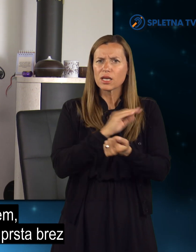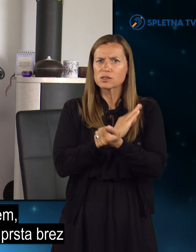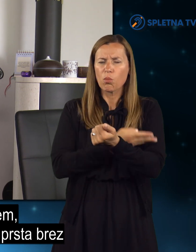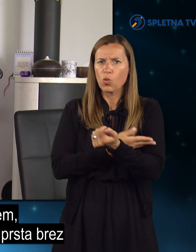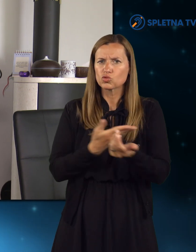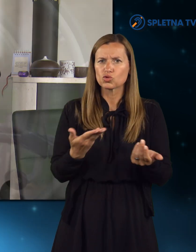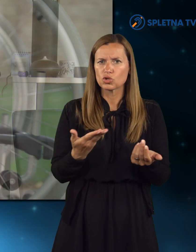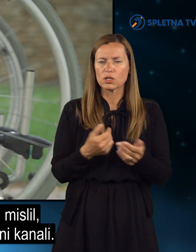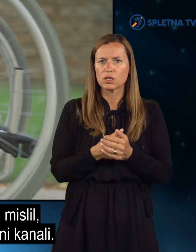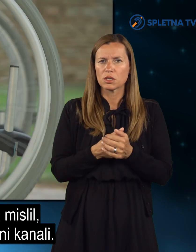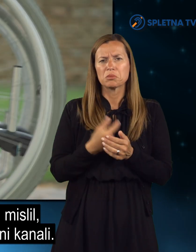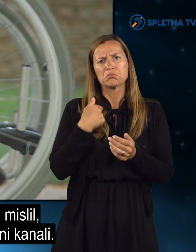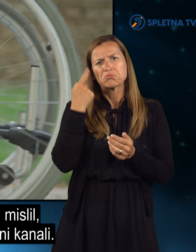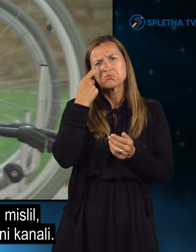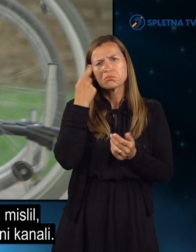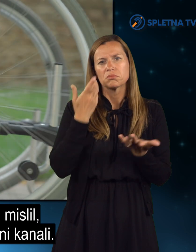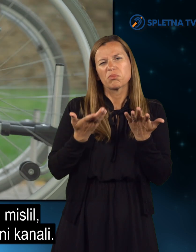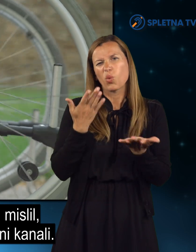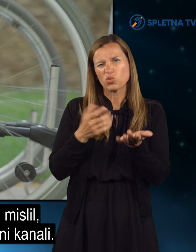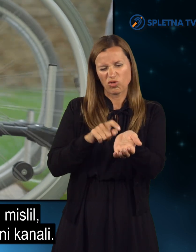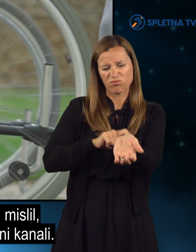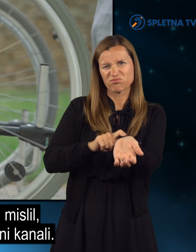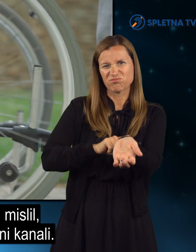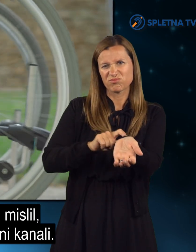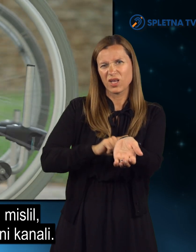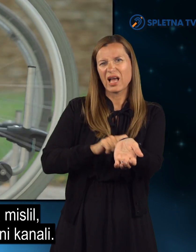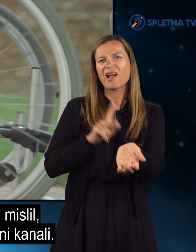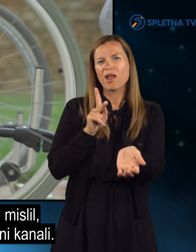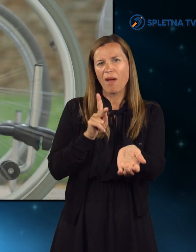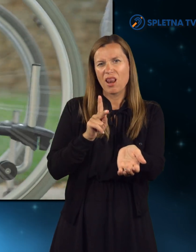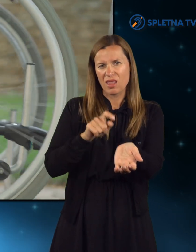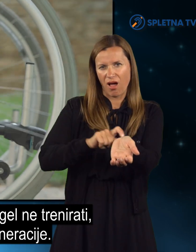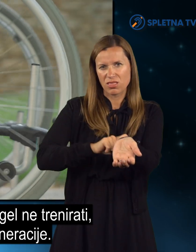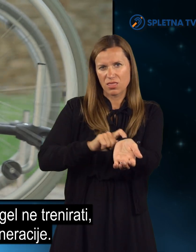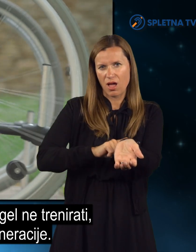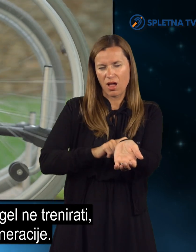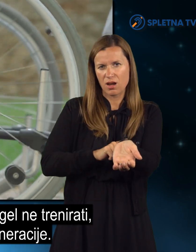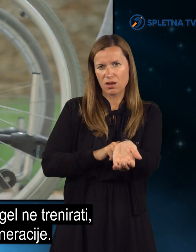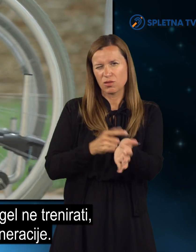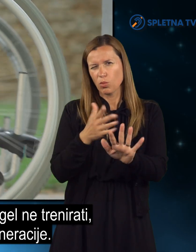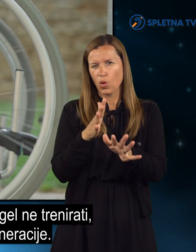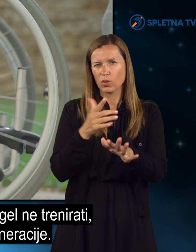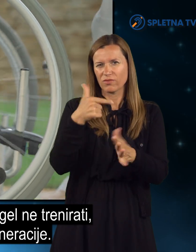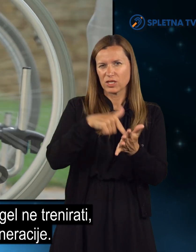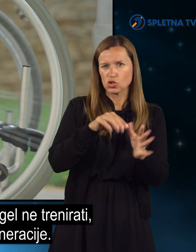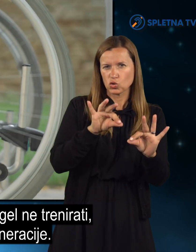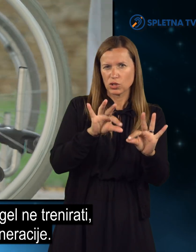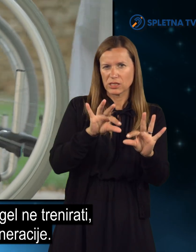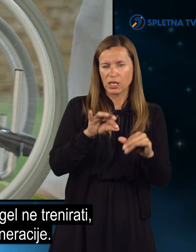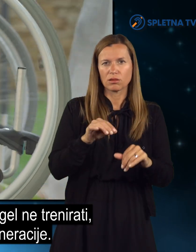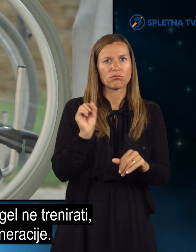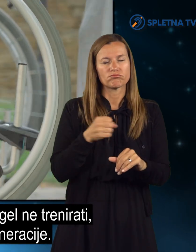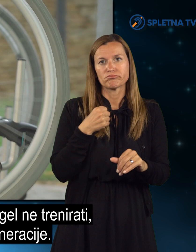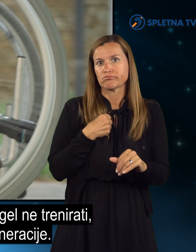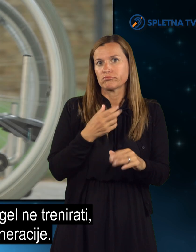moči in sem mislil, da so to krpalni kanali. Pred 2010, ko nisem